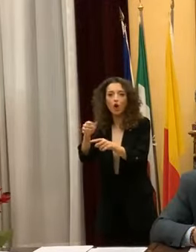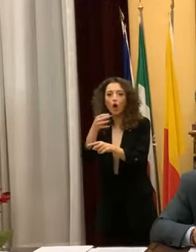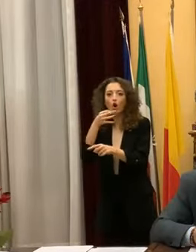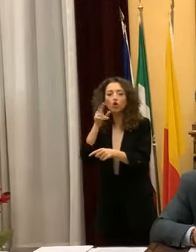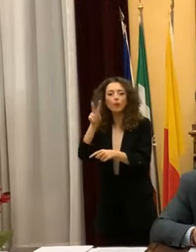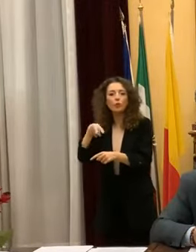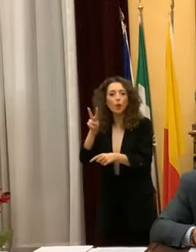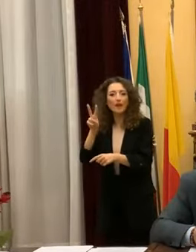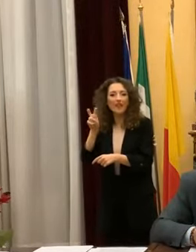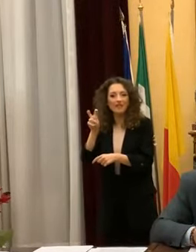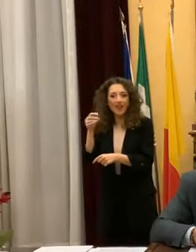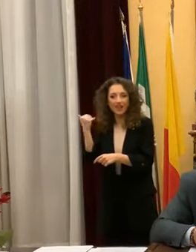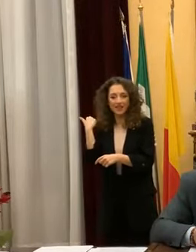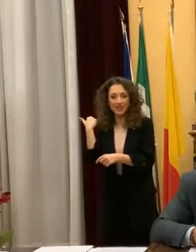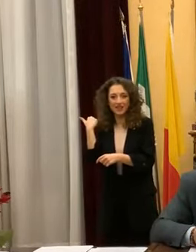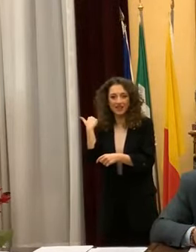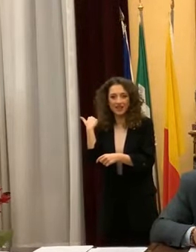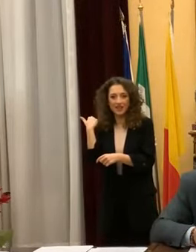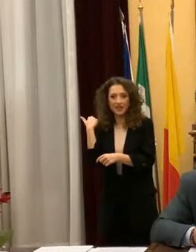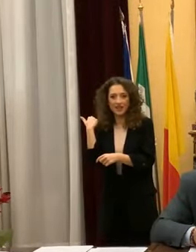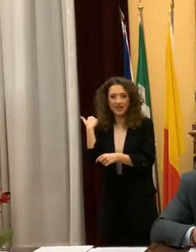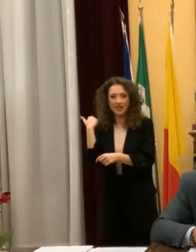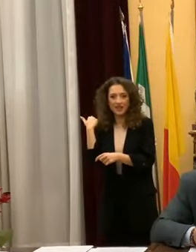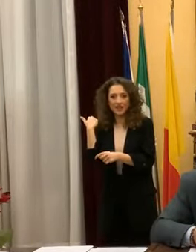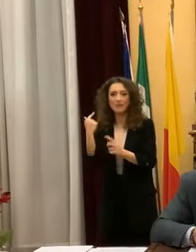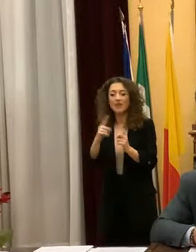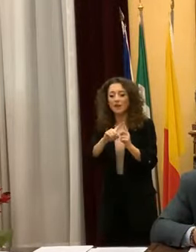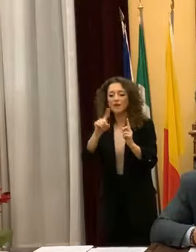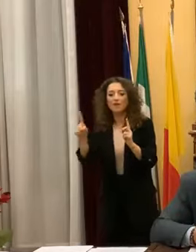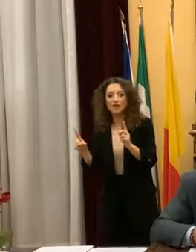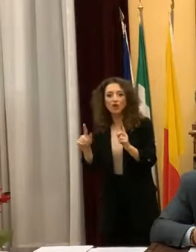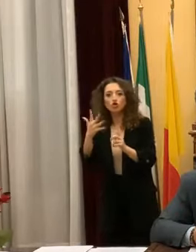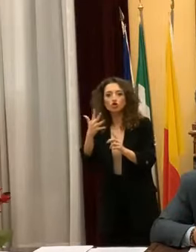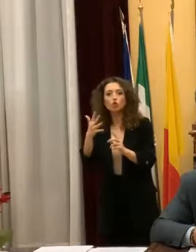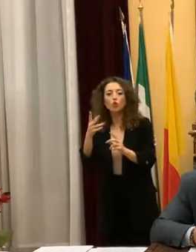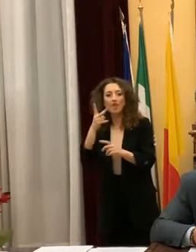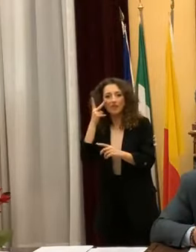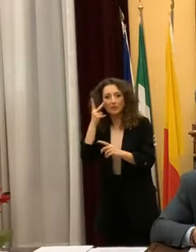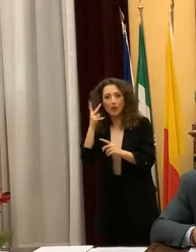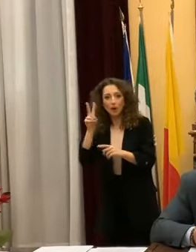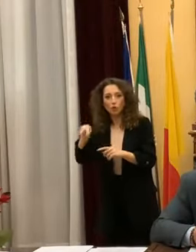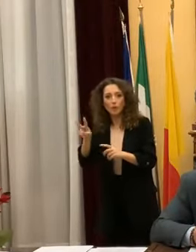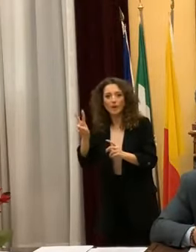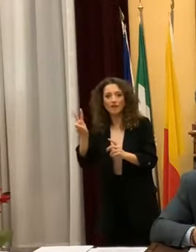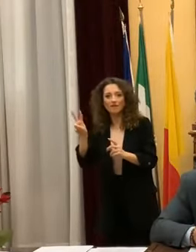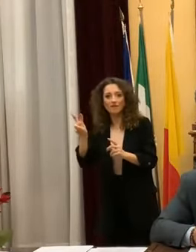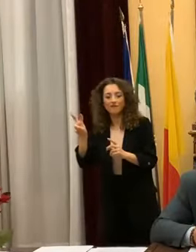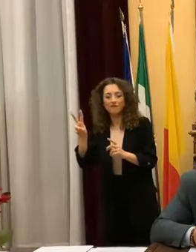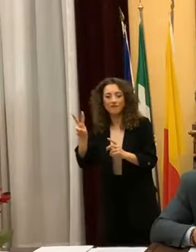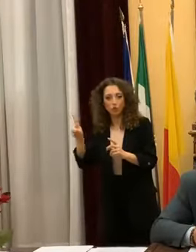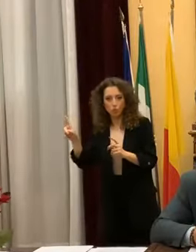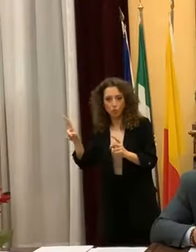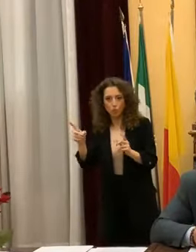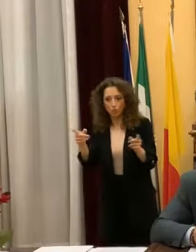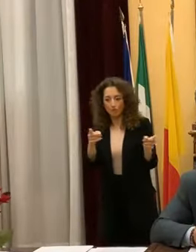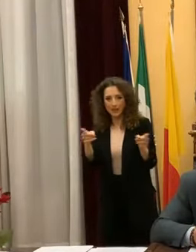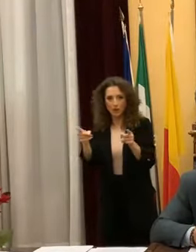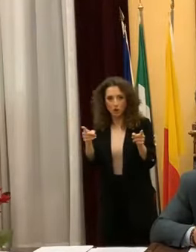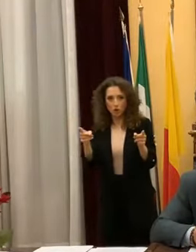2020 alla data del 5 di febbraio 2021 sono stati